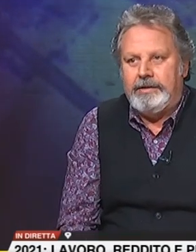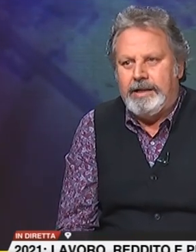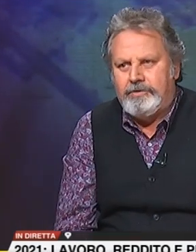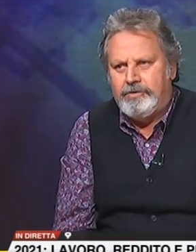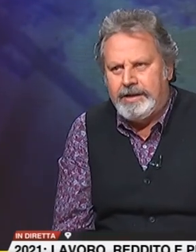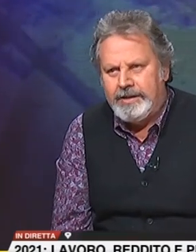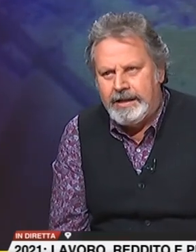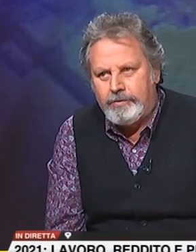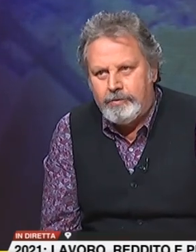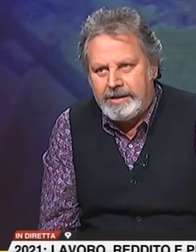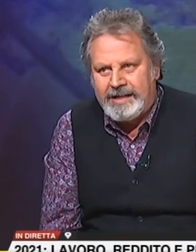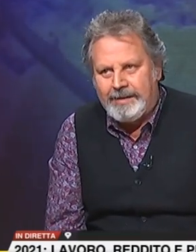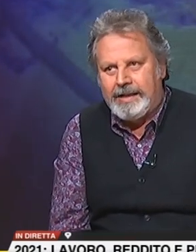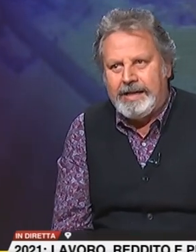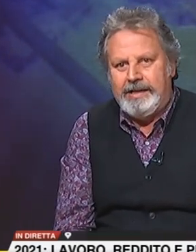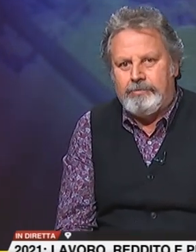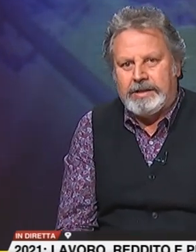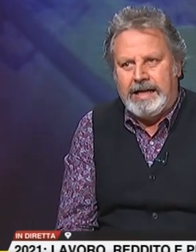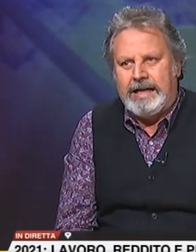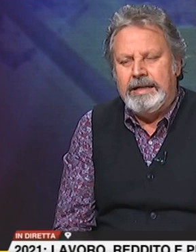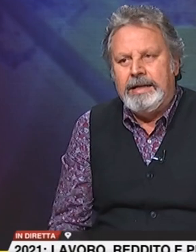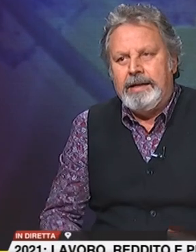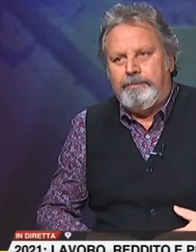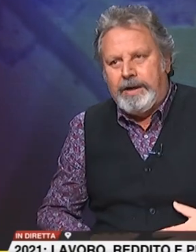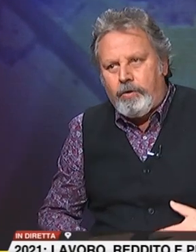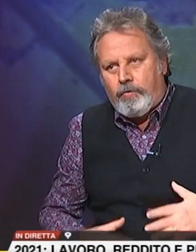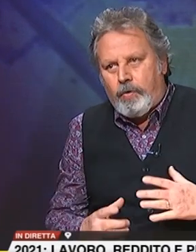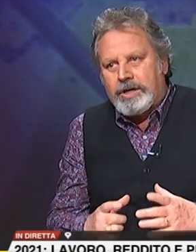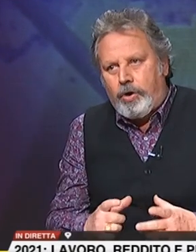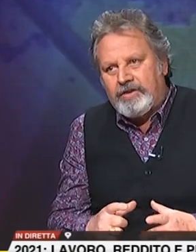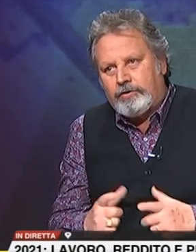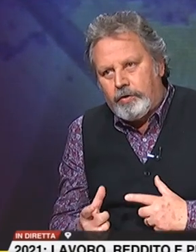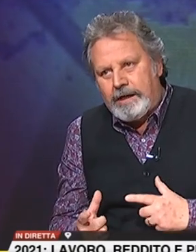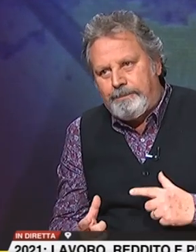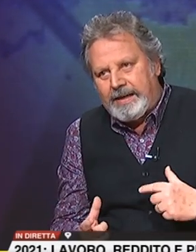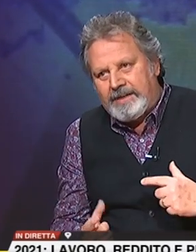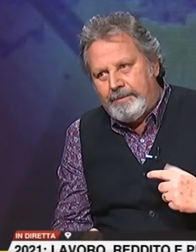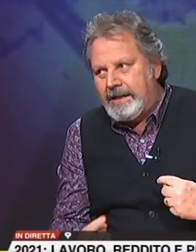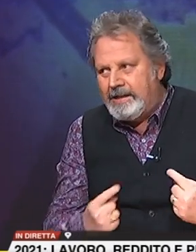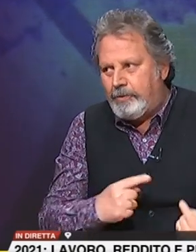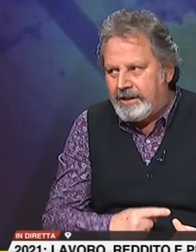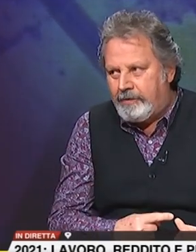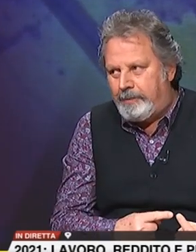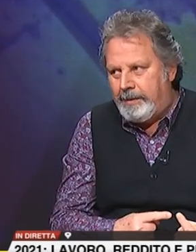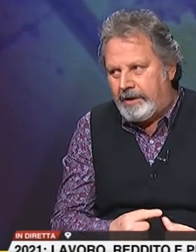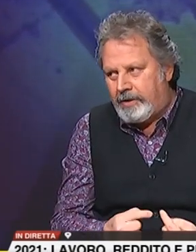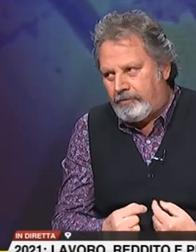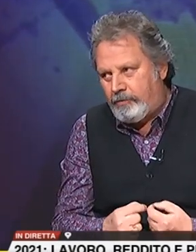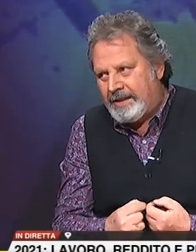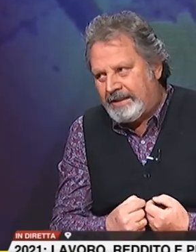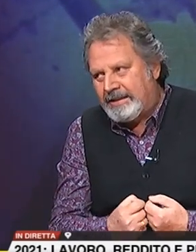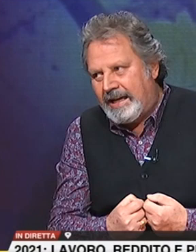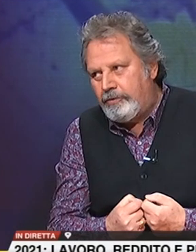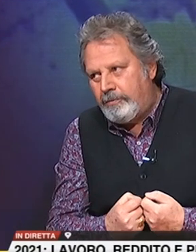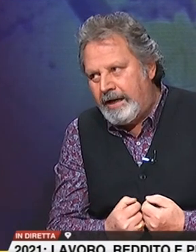l'addizionale. Adesso bisogna vedere il comune di Sarmede che aliquota ha, però qualcosa torna, perché c'è il meccanismo che dicevo prima, cioè su